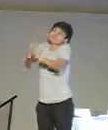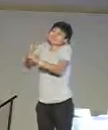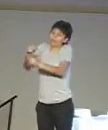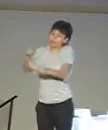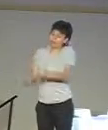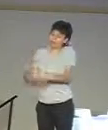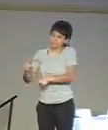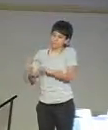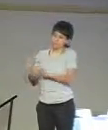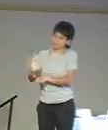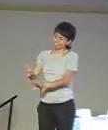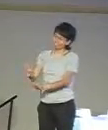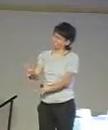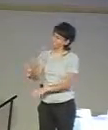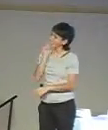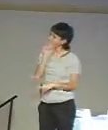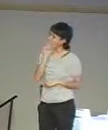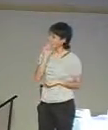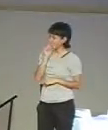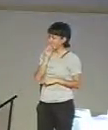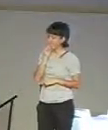Y aquí les quiero poner un ejemplo.